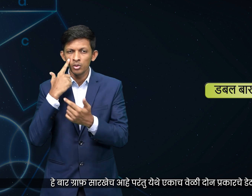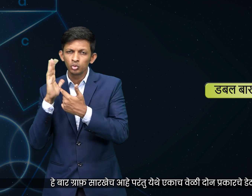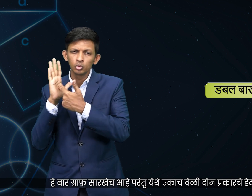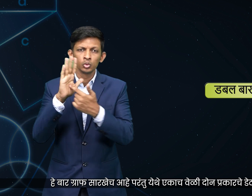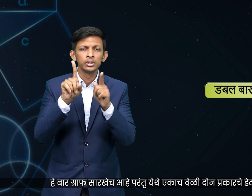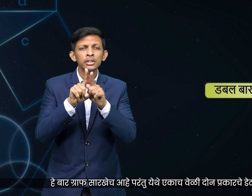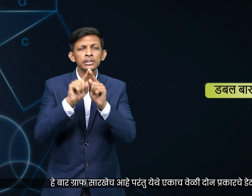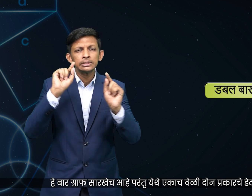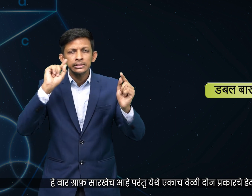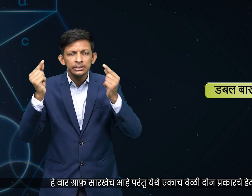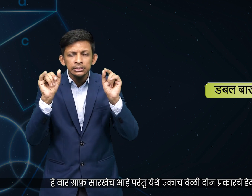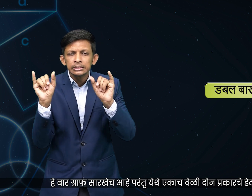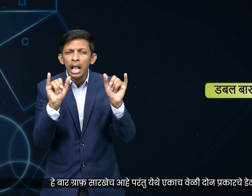डेटा दाखवले आहेत.